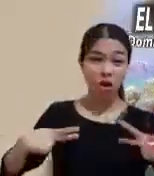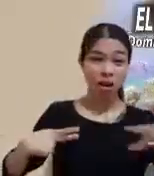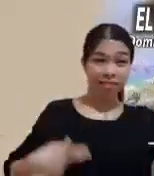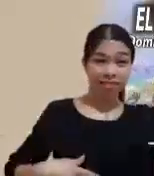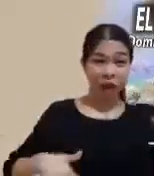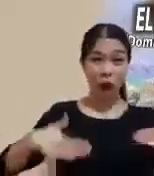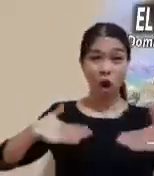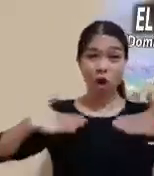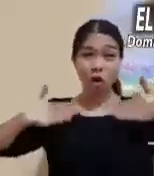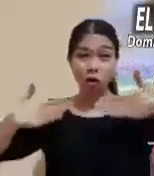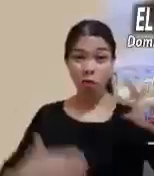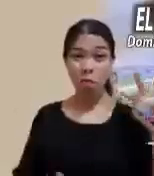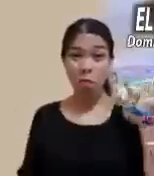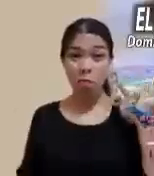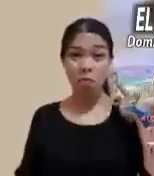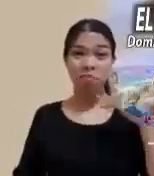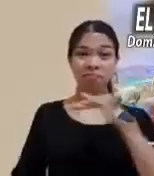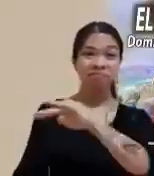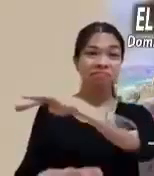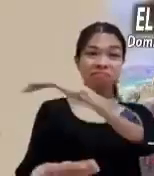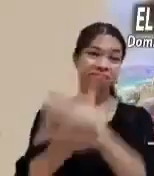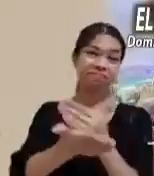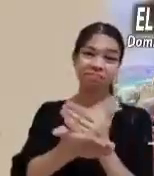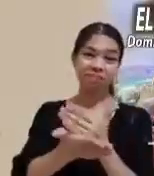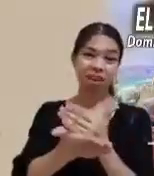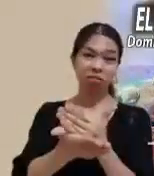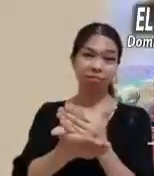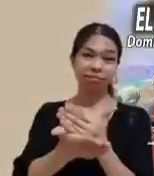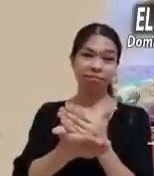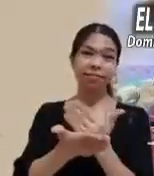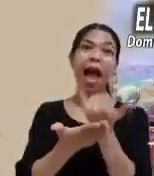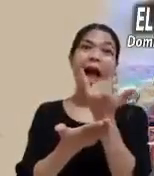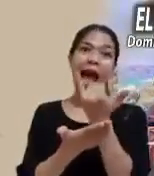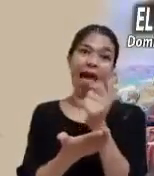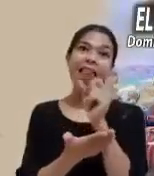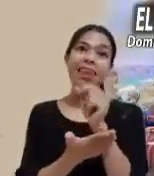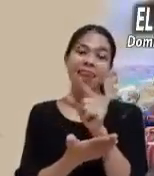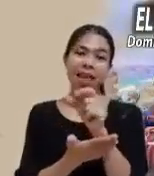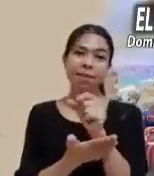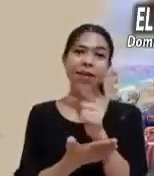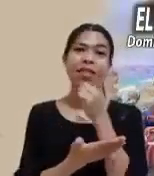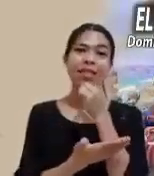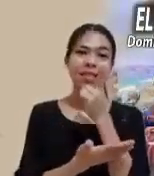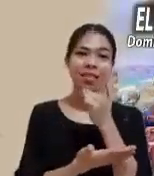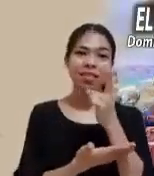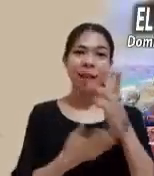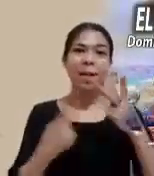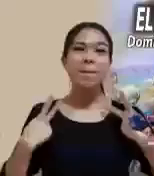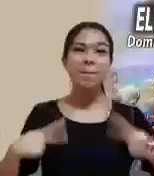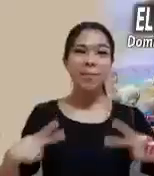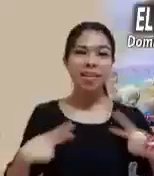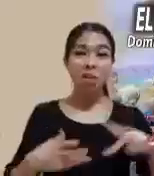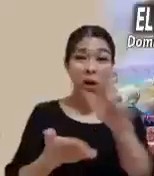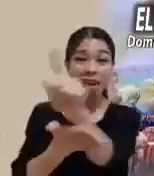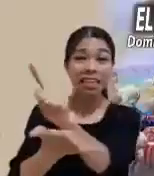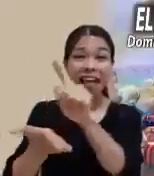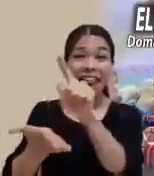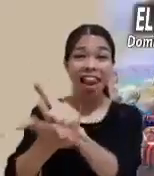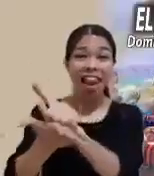del pueblo, fenómeno que se une a un profundo desprecio de la